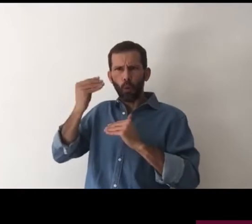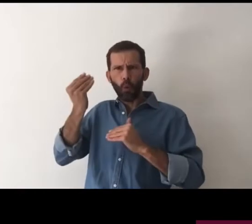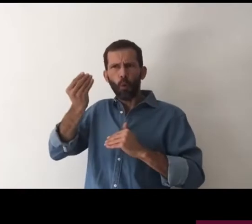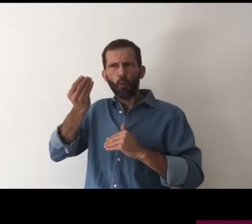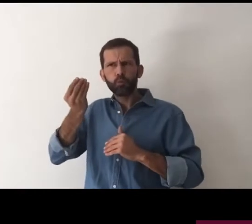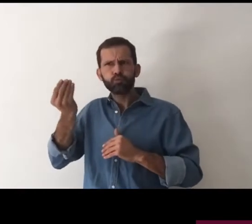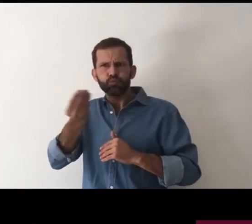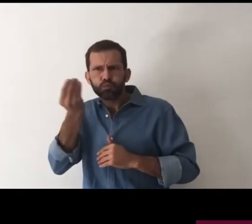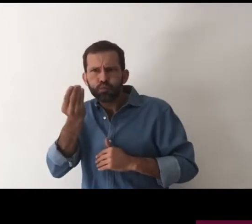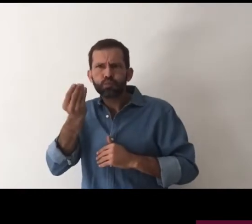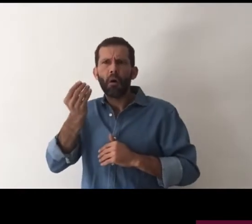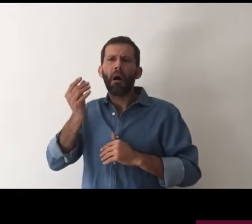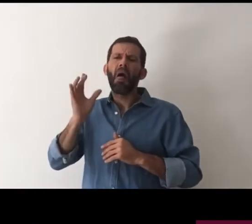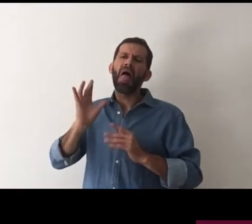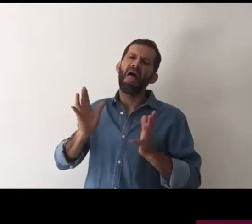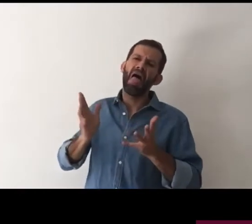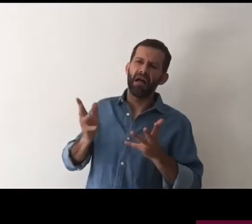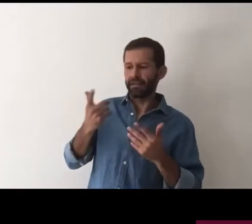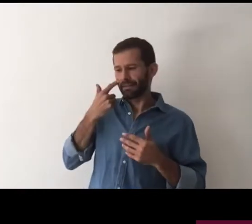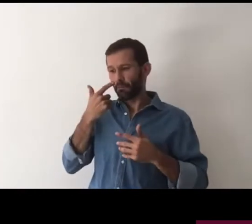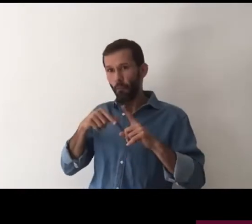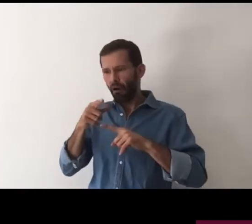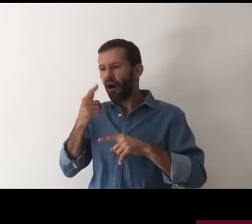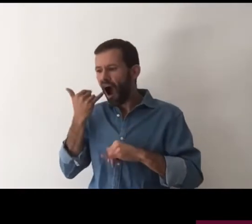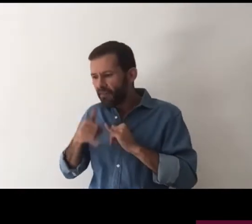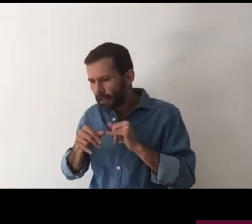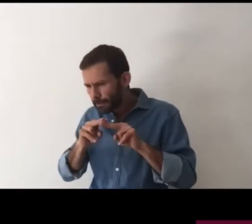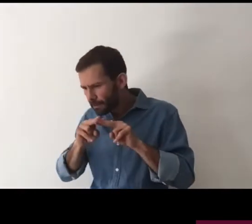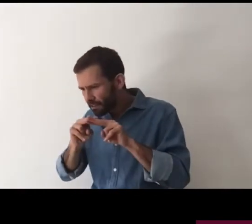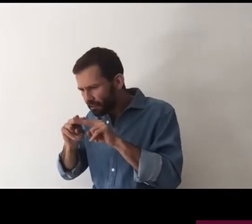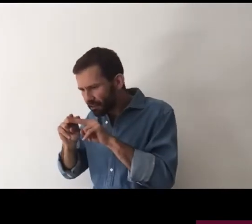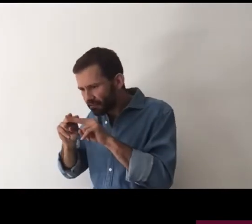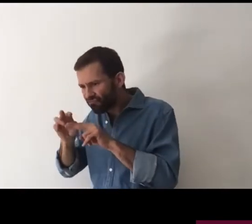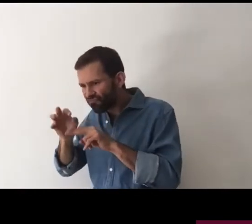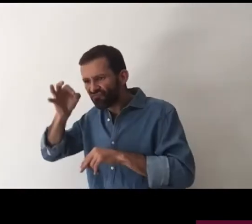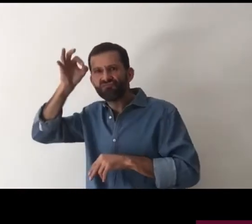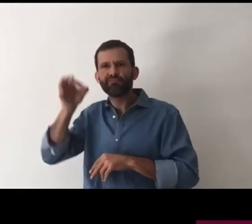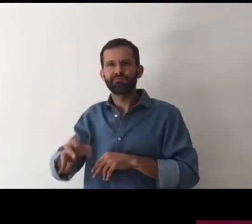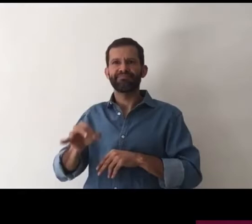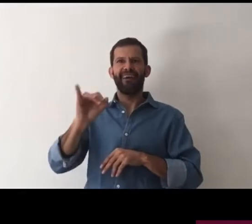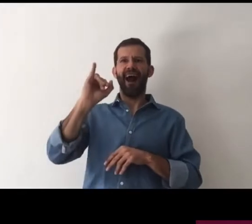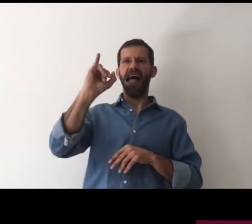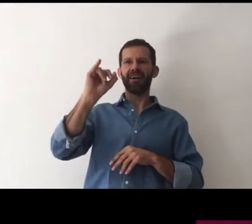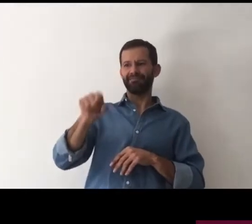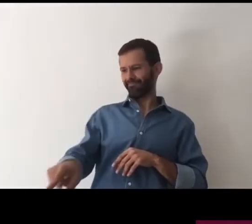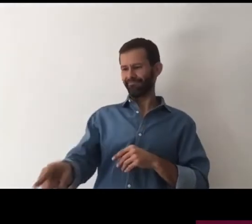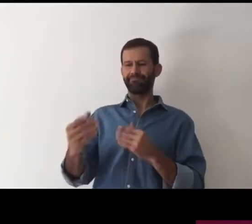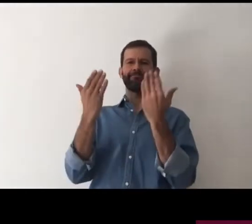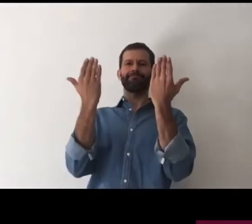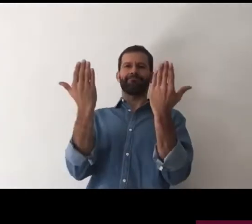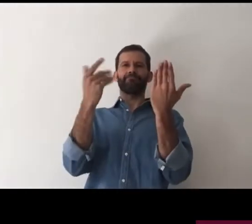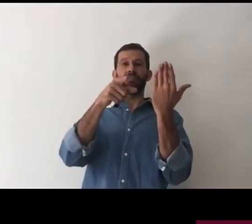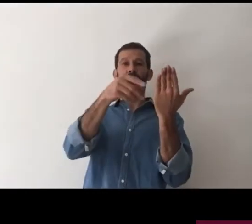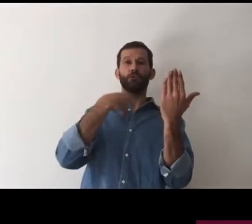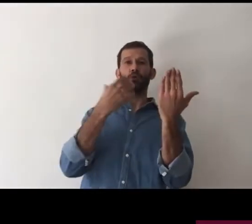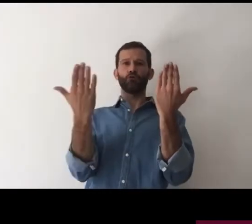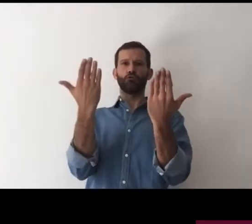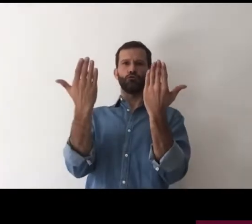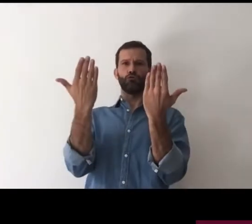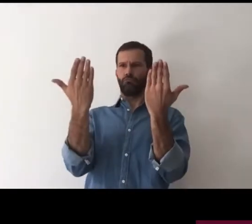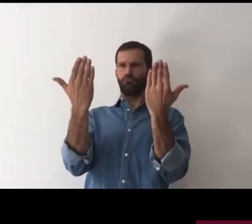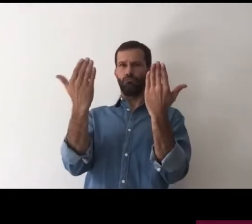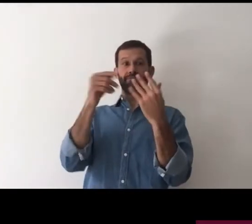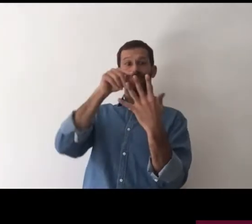Para responder a la pregunta de si se ve el enriquecimiento por